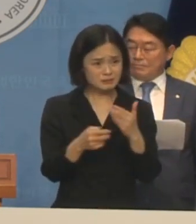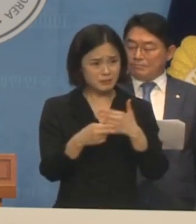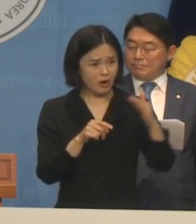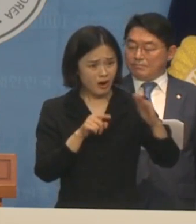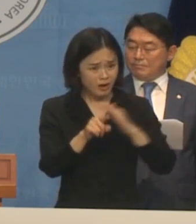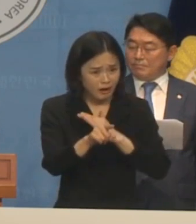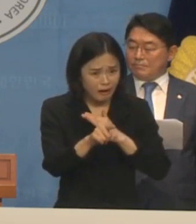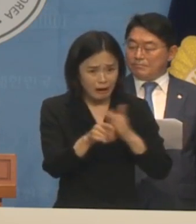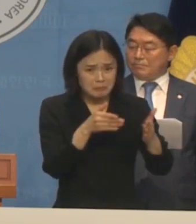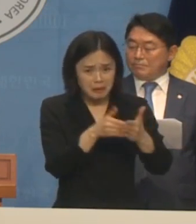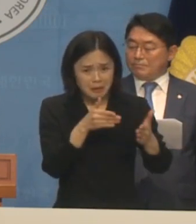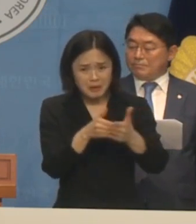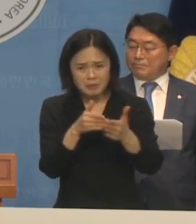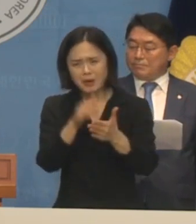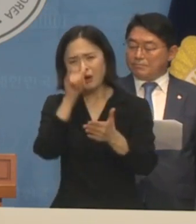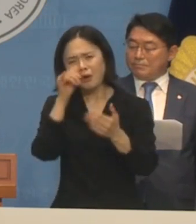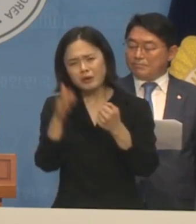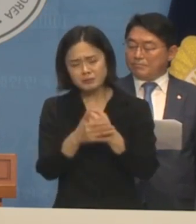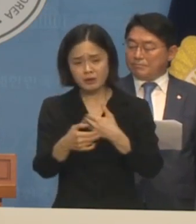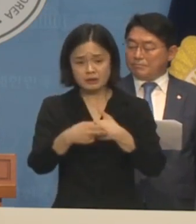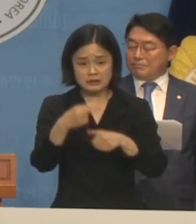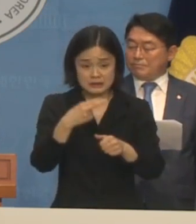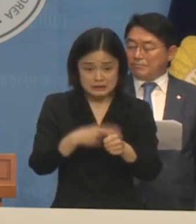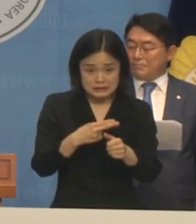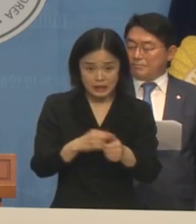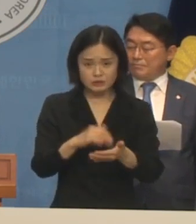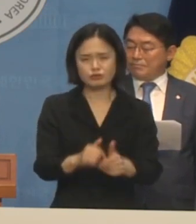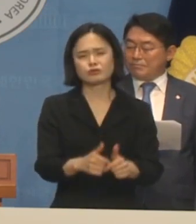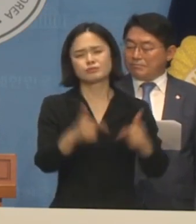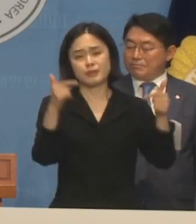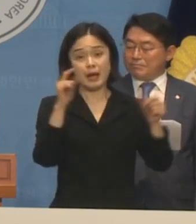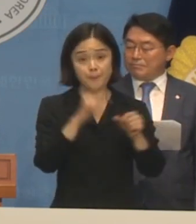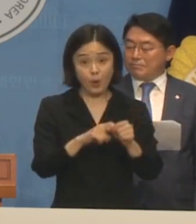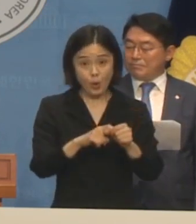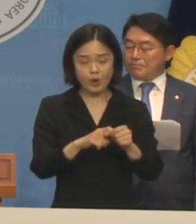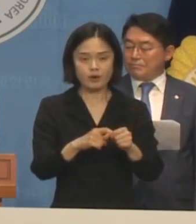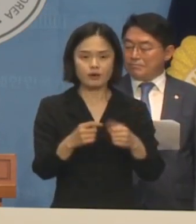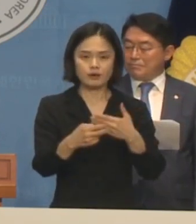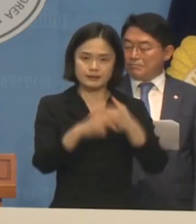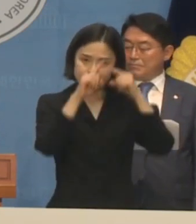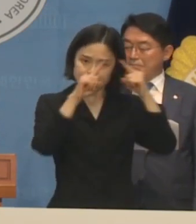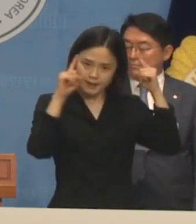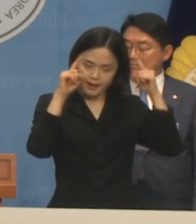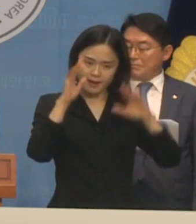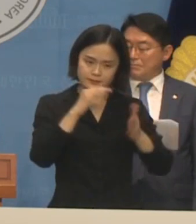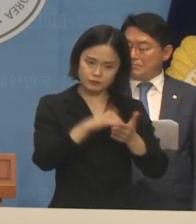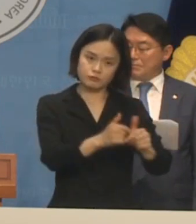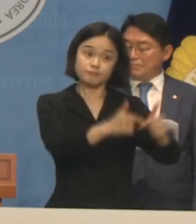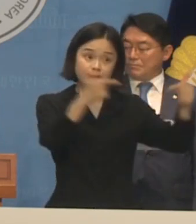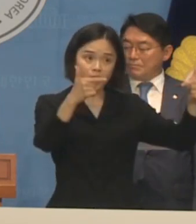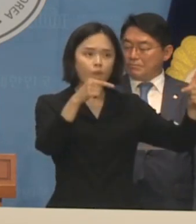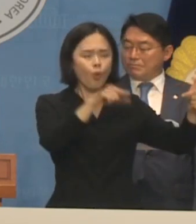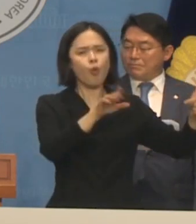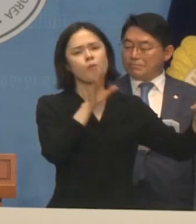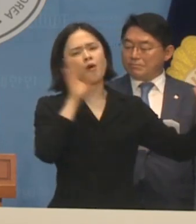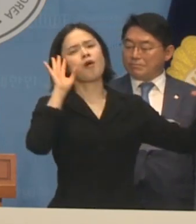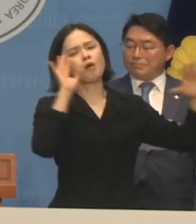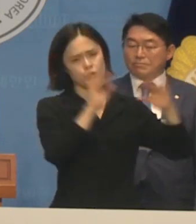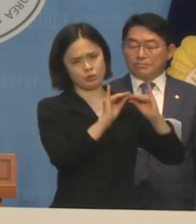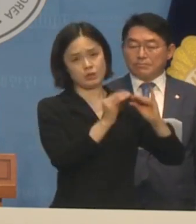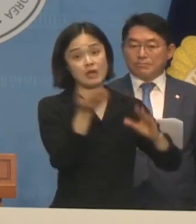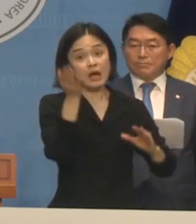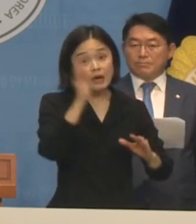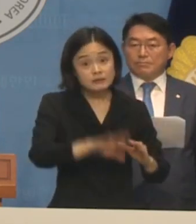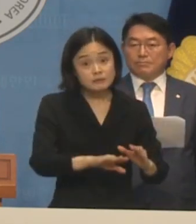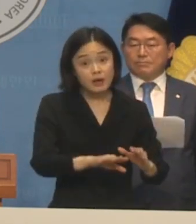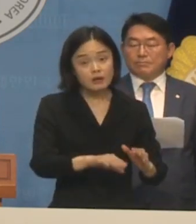필수 지역의료 인력이 부족하기에 우리 또한 의대 정원 증원에 동의합니다. 하지만 목적이